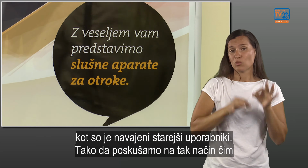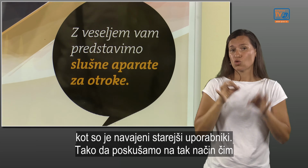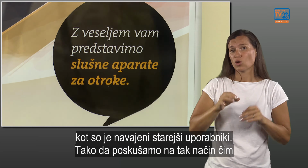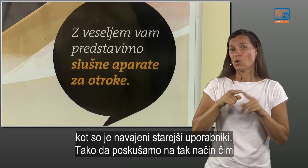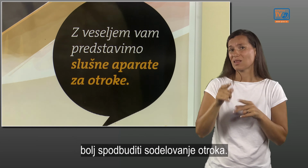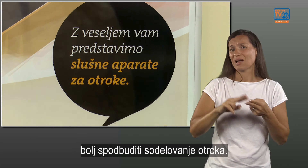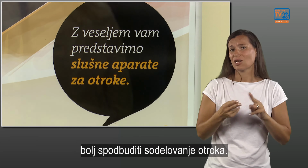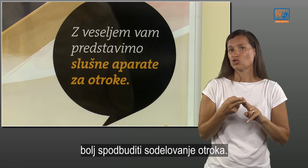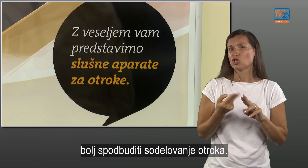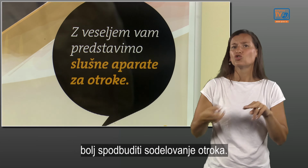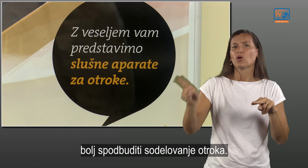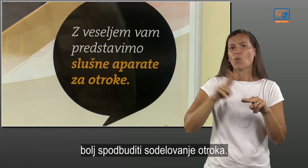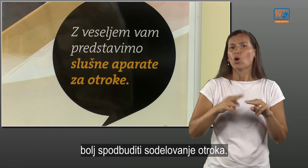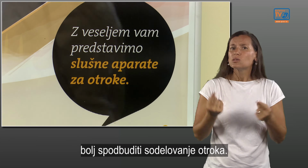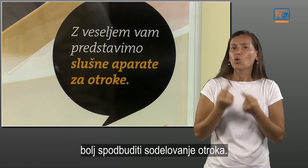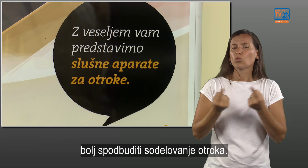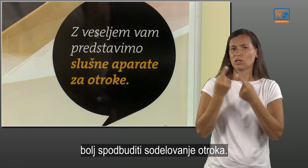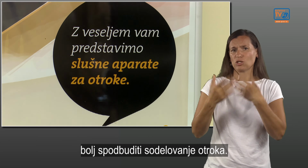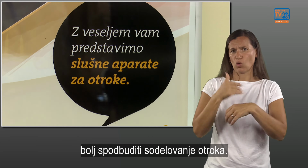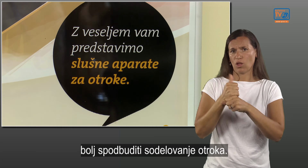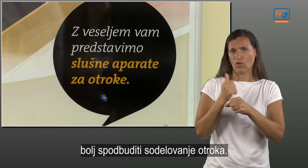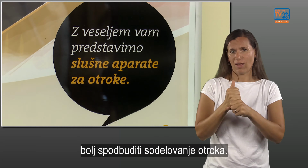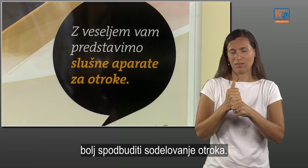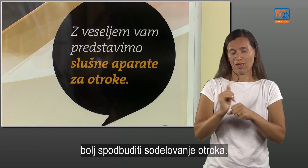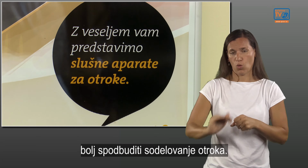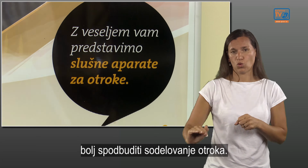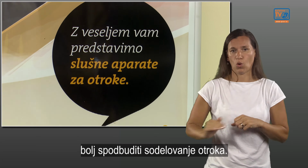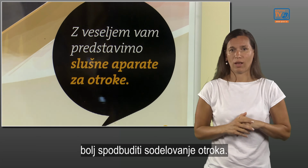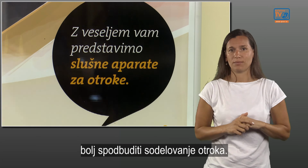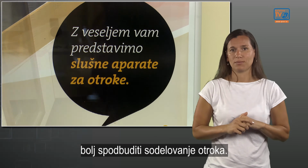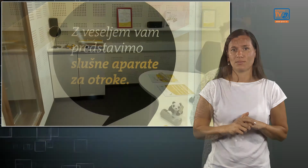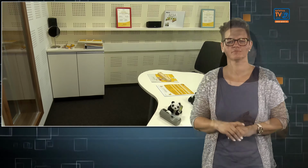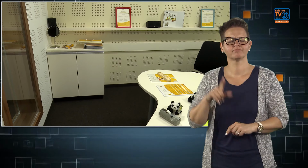način čim bolj vzpodbuditi sodelovanje otroka tudi.